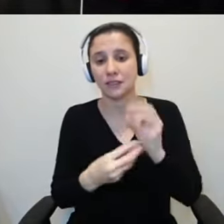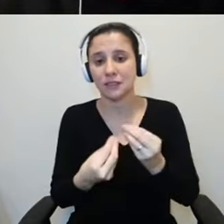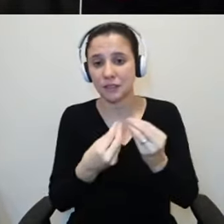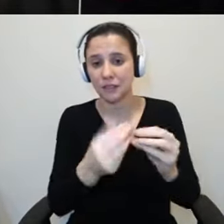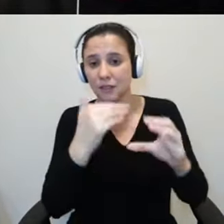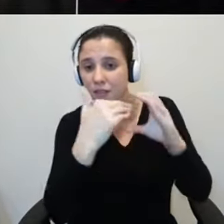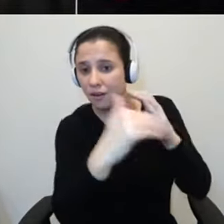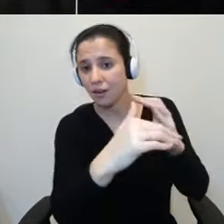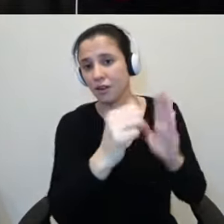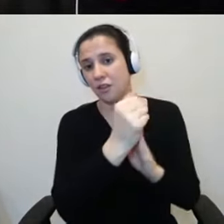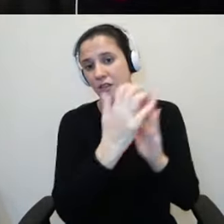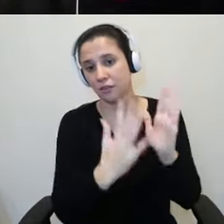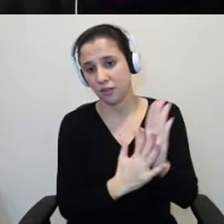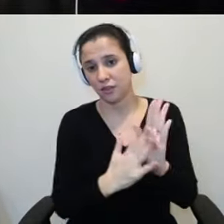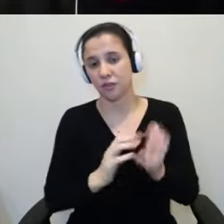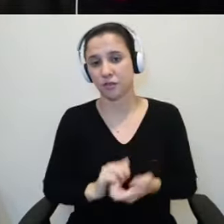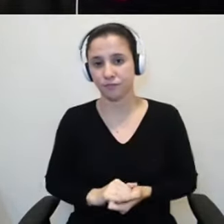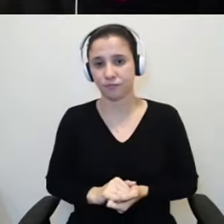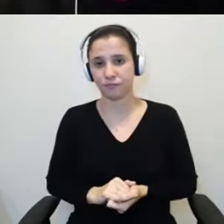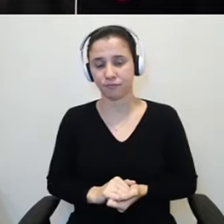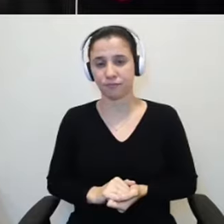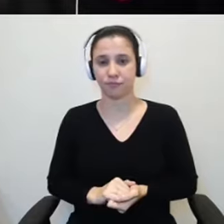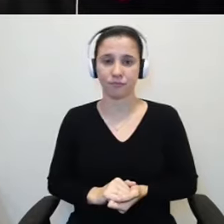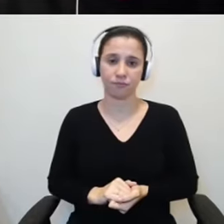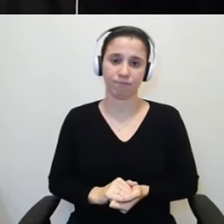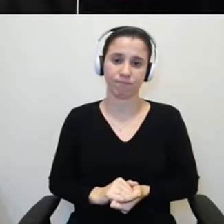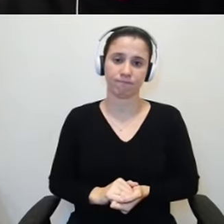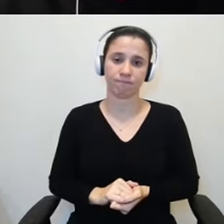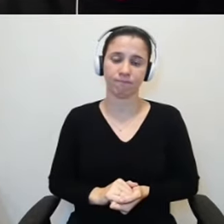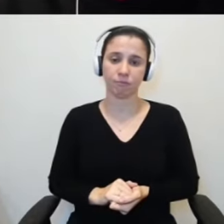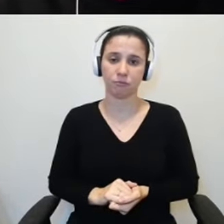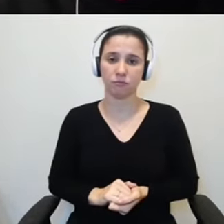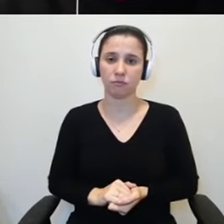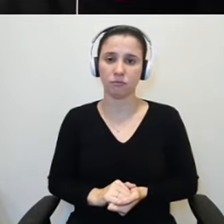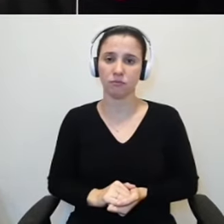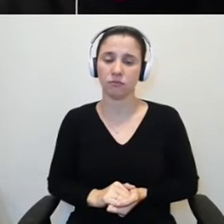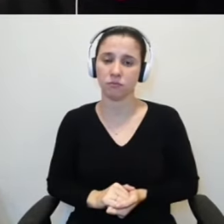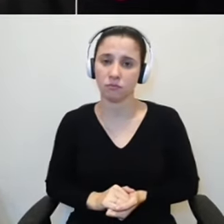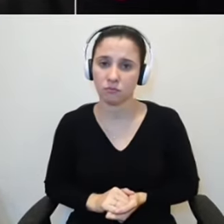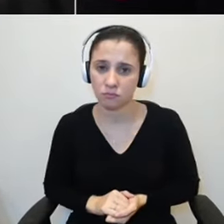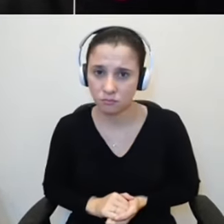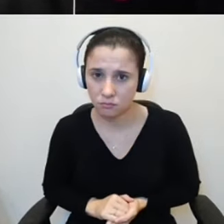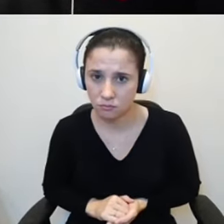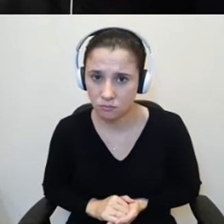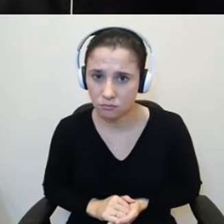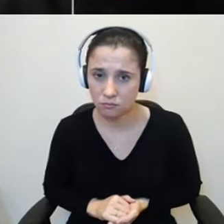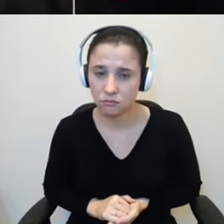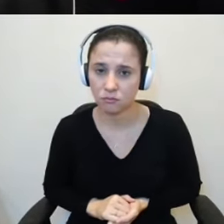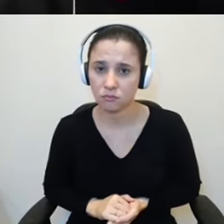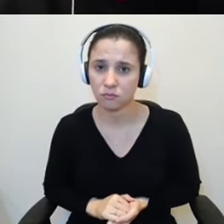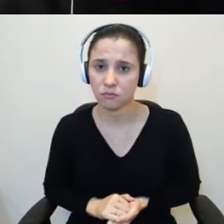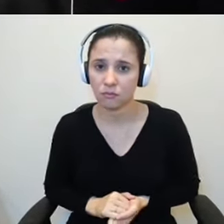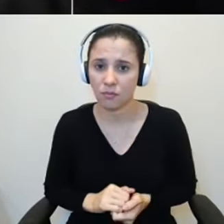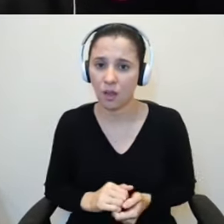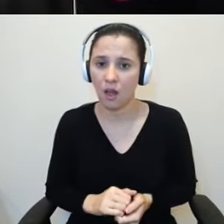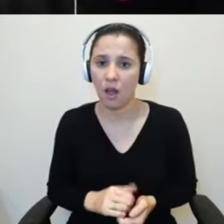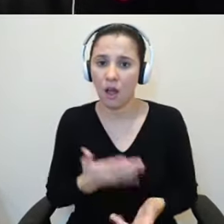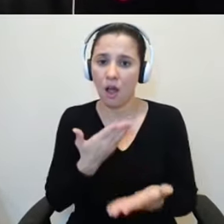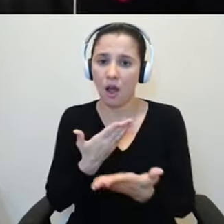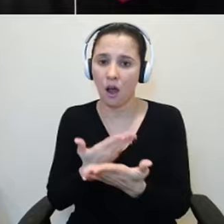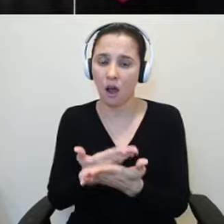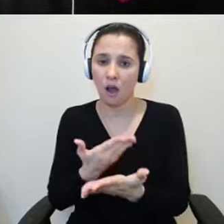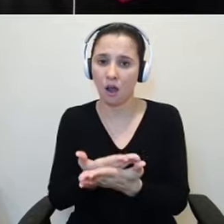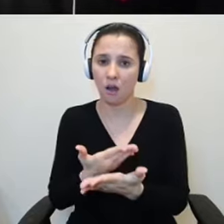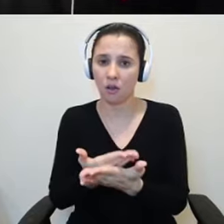aulas online já ajuda muito, mas tem que valer presença ou nota. Alguma coisa nesse sentido, senão a maioria não faz. Então é isso, pessoal. As